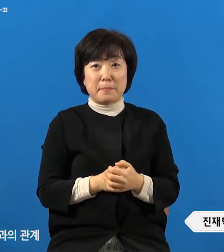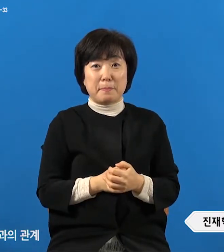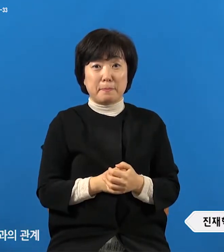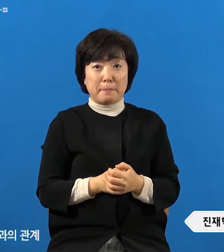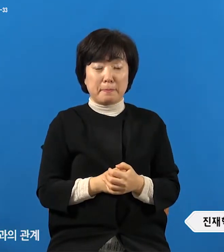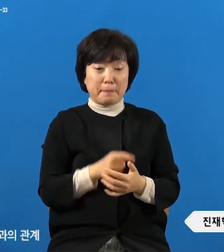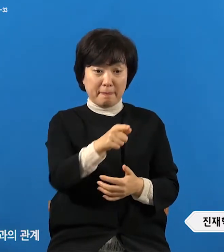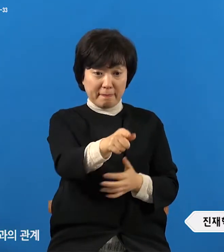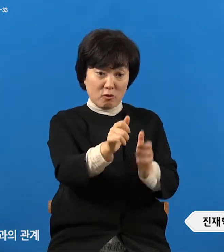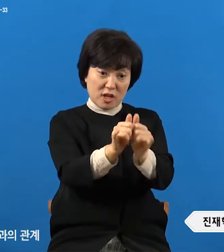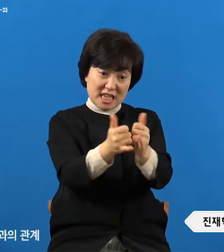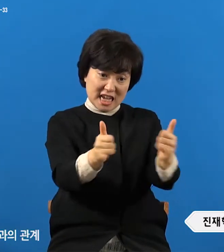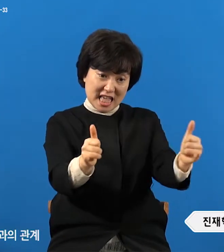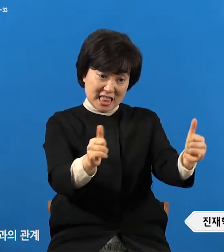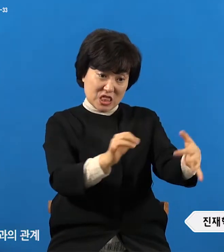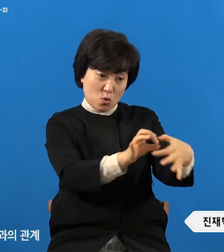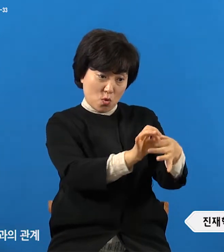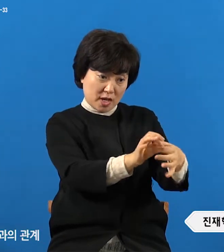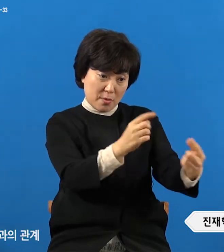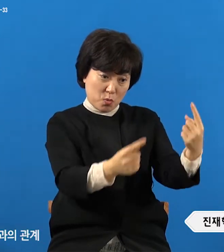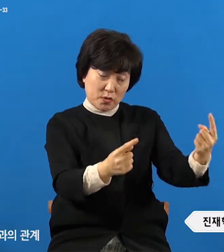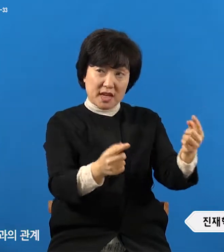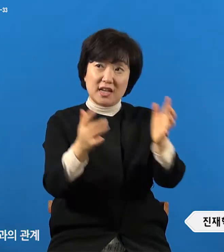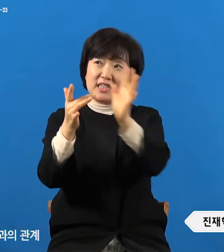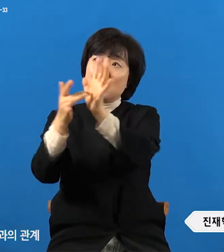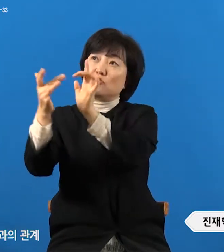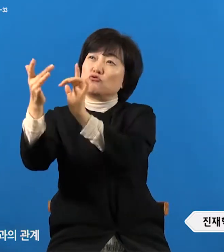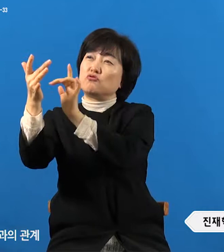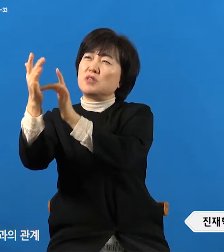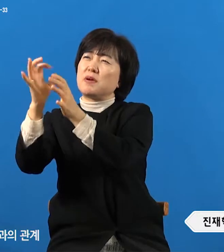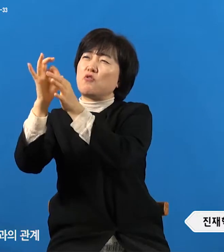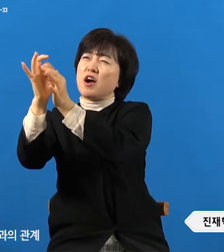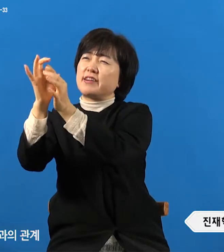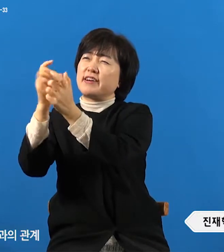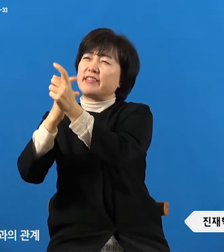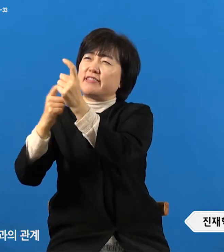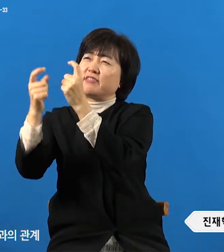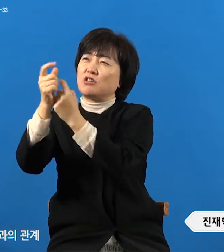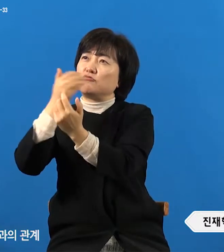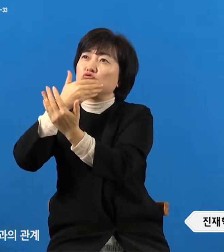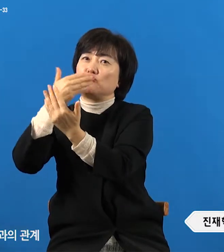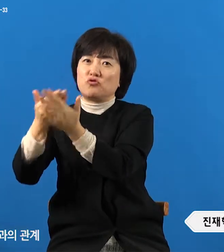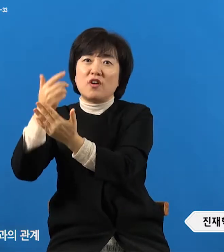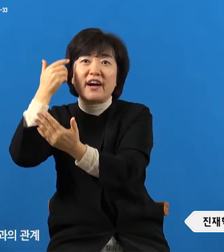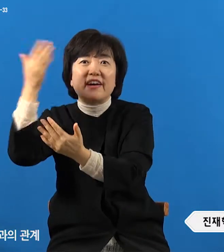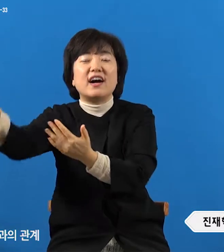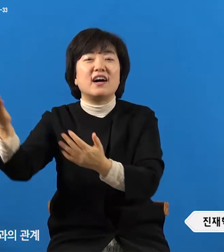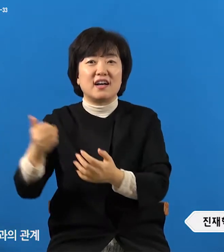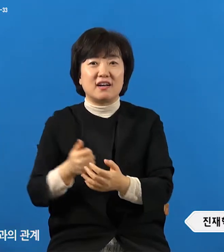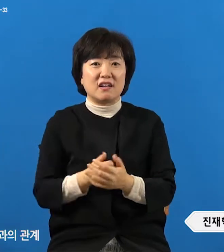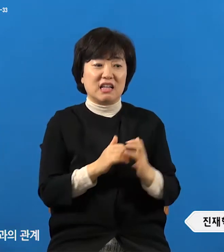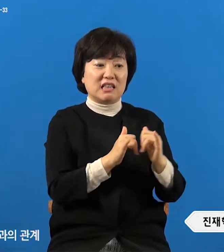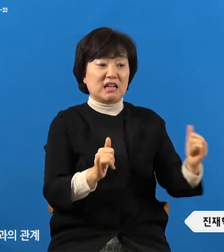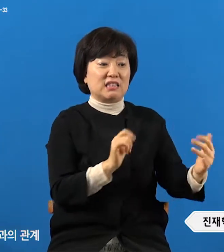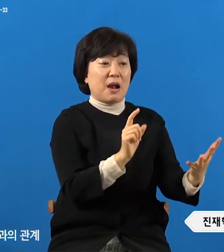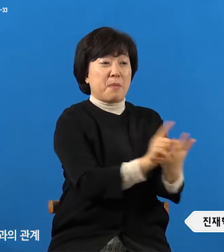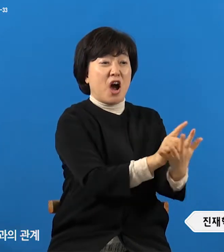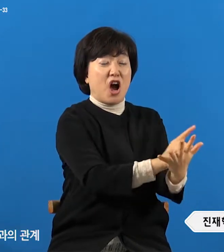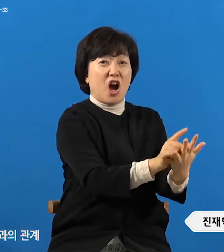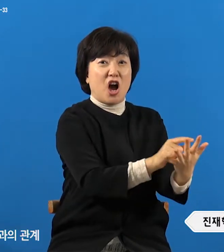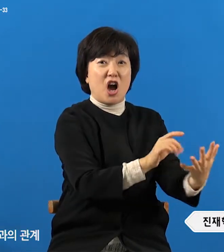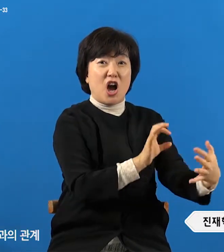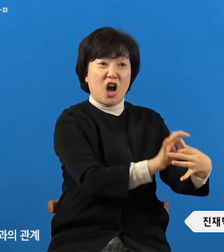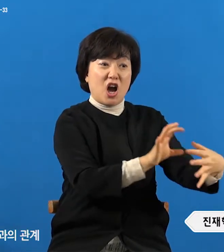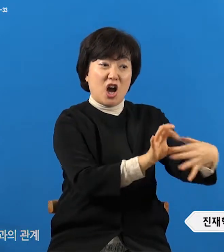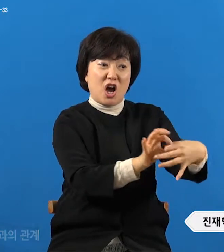내 인간관계보다 주님과의 관계를 더 중요하게 여기는 것입니다.